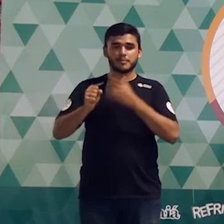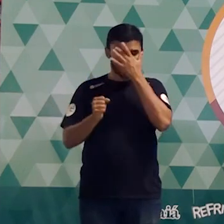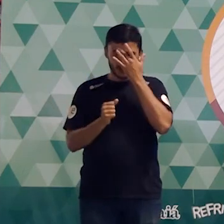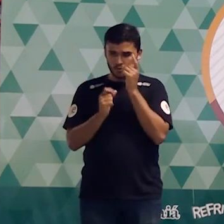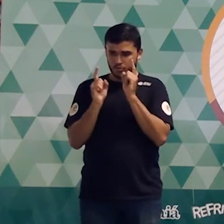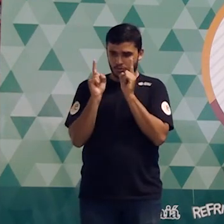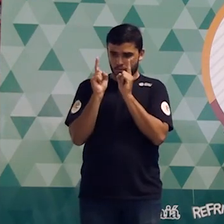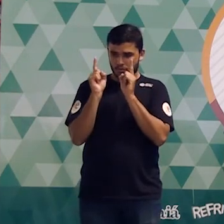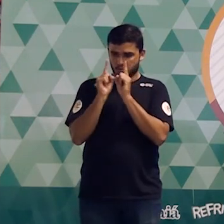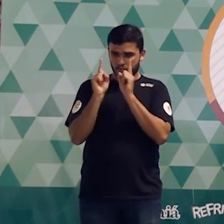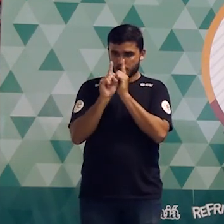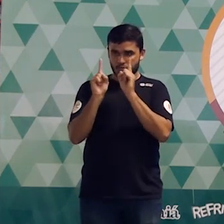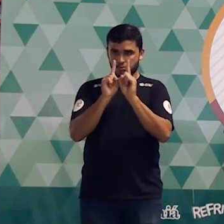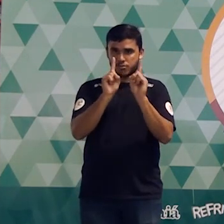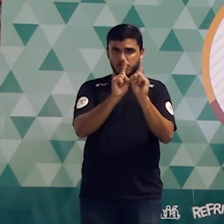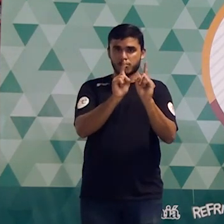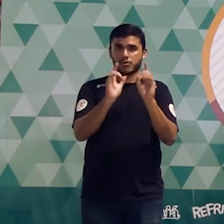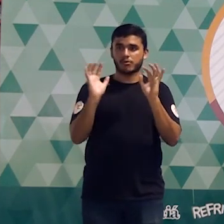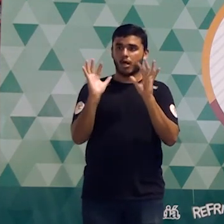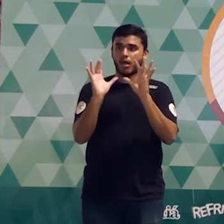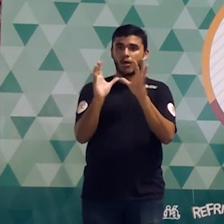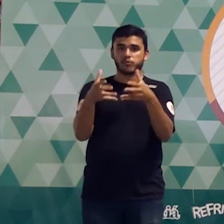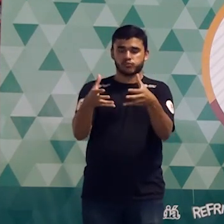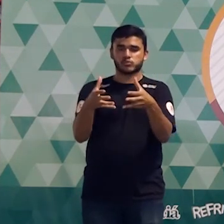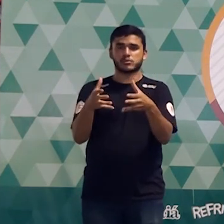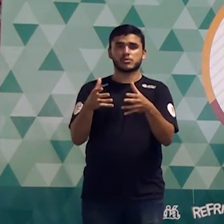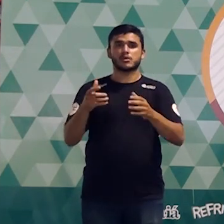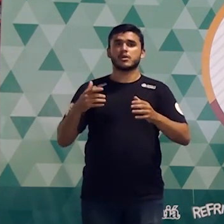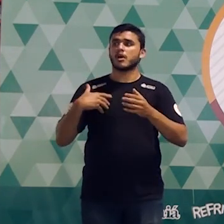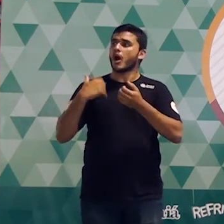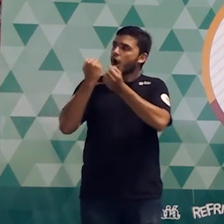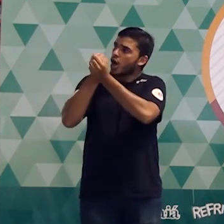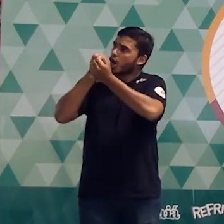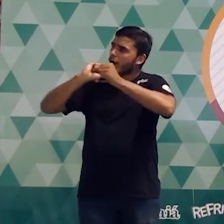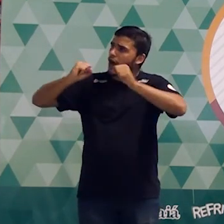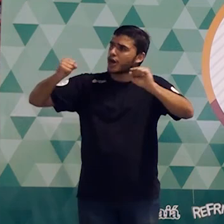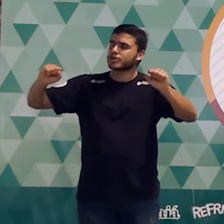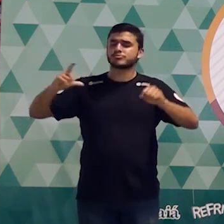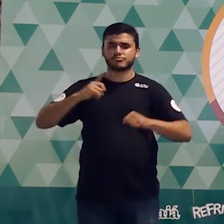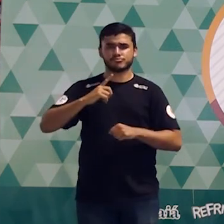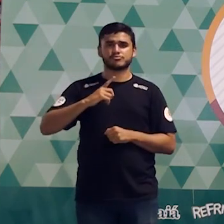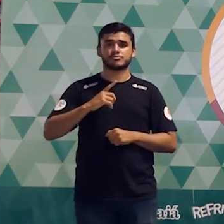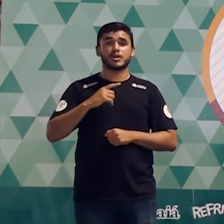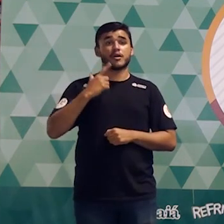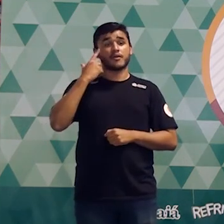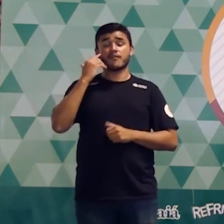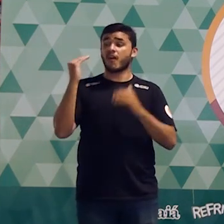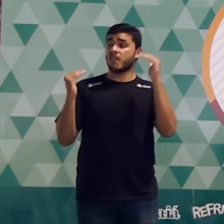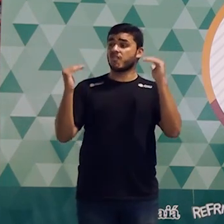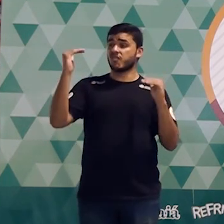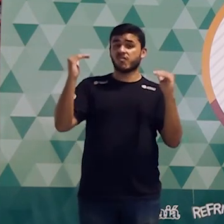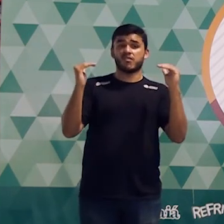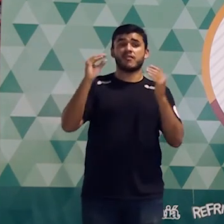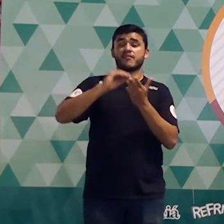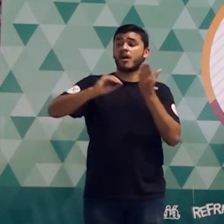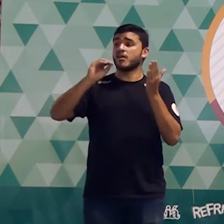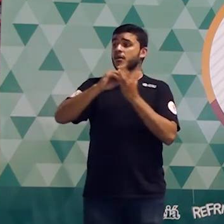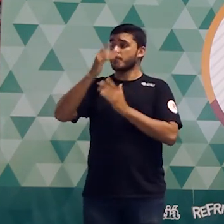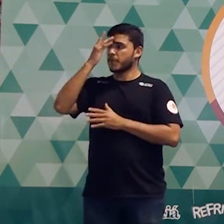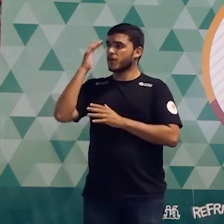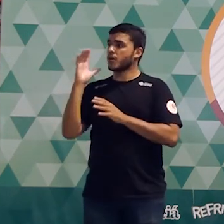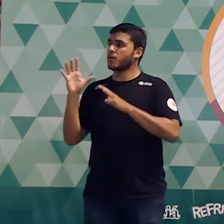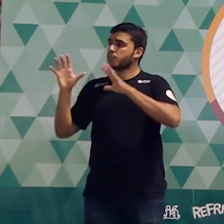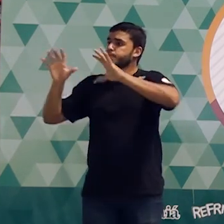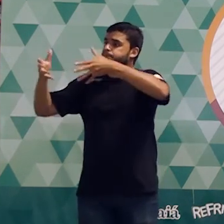assim, mas isso quer dizer uma coisa para nós, que nós não temos falta de espaço, nós temos desequilíbrio. Tem gente que está